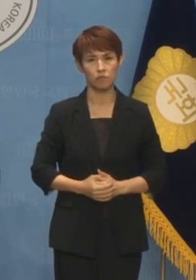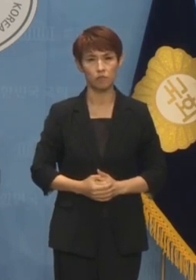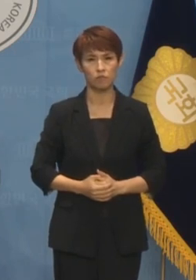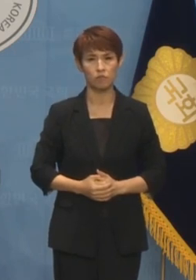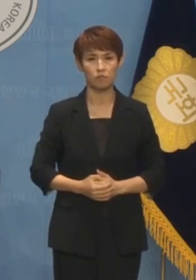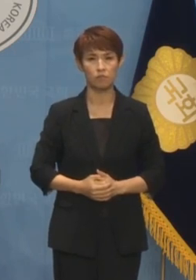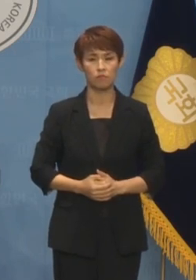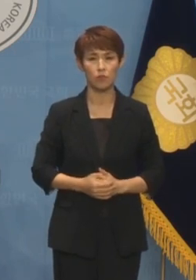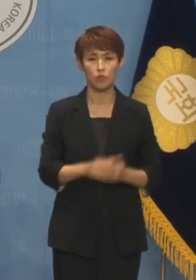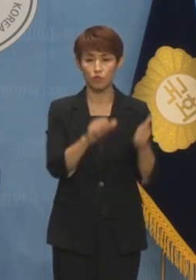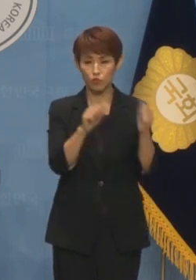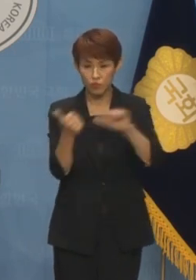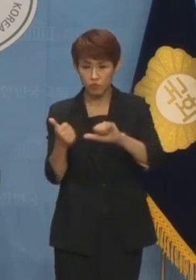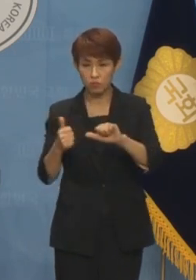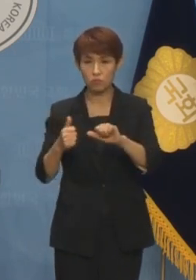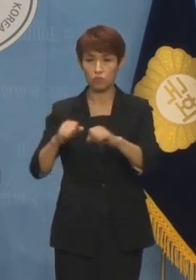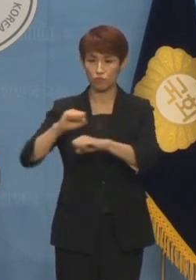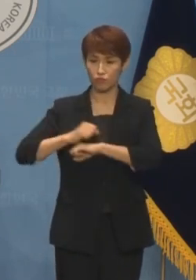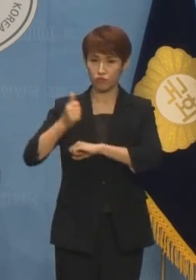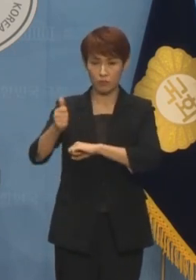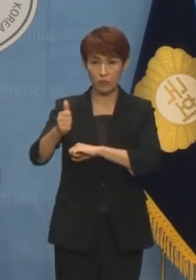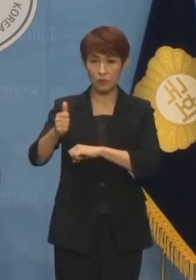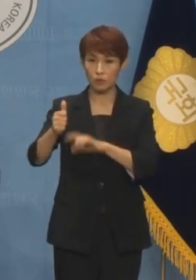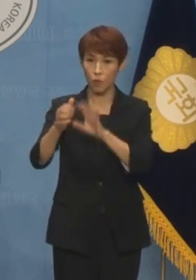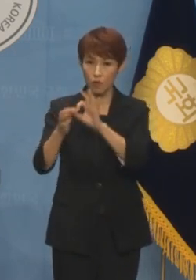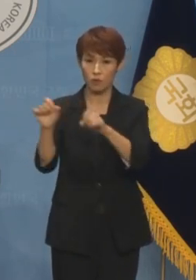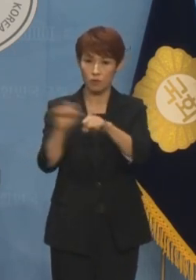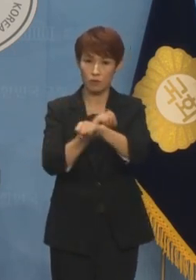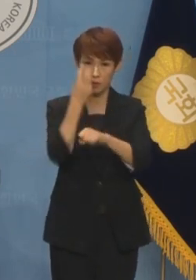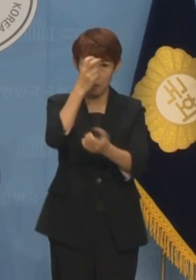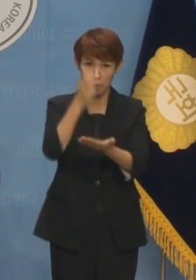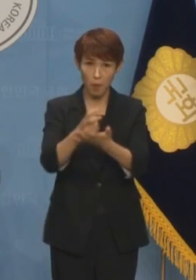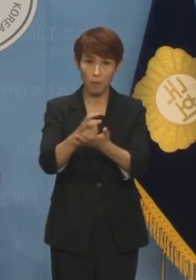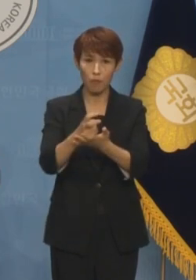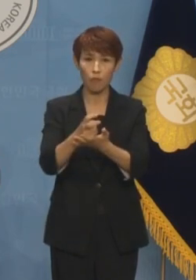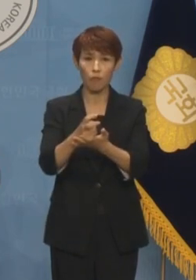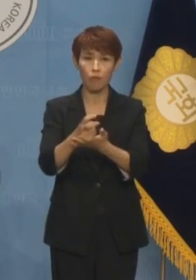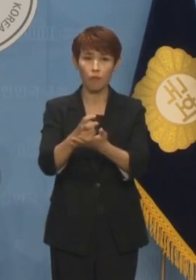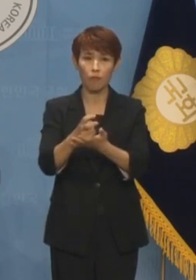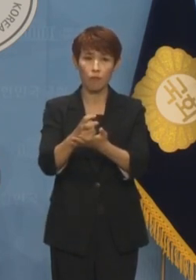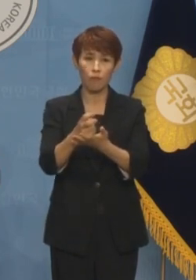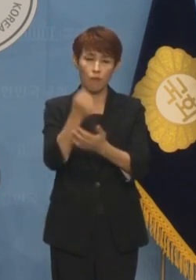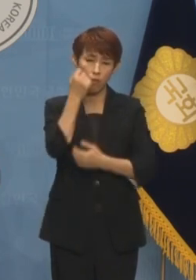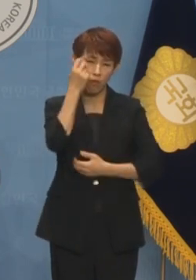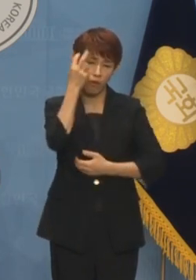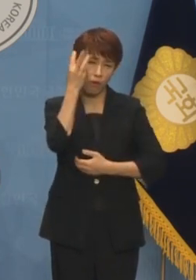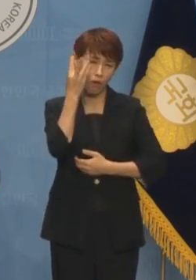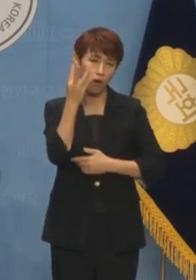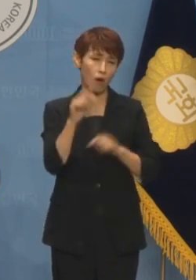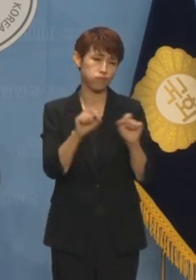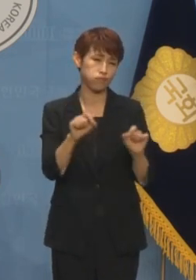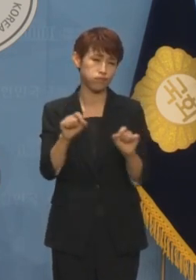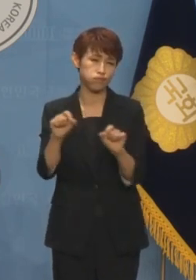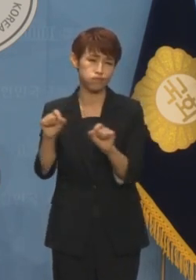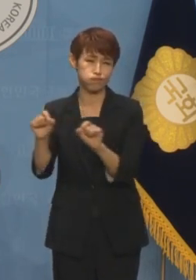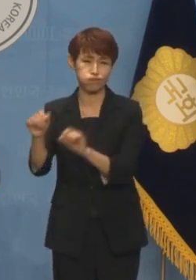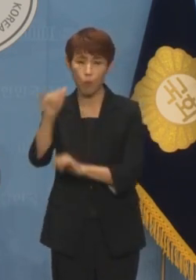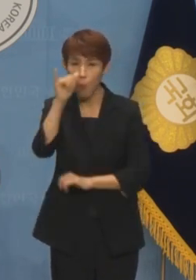순직한 해병대원에 대한 특검법조차 이미 수개월째 제자리 걸음인 수사기관의